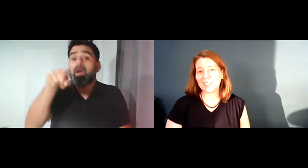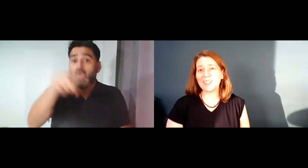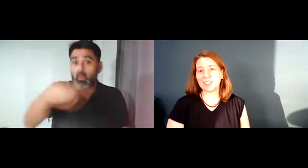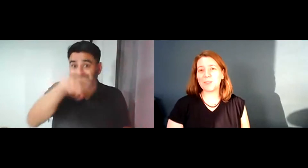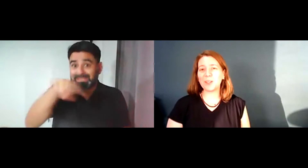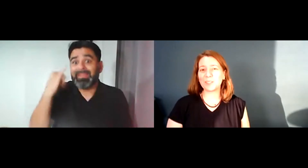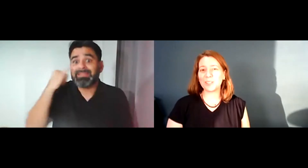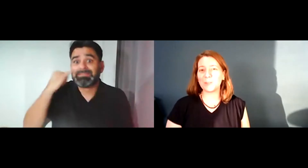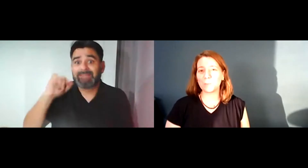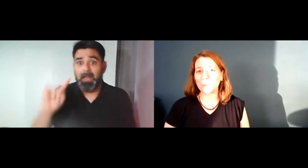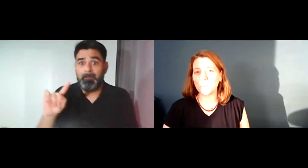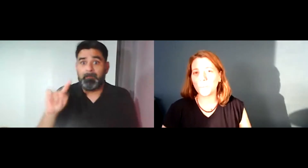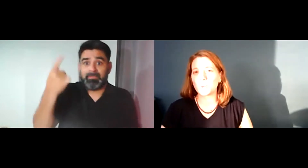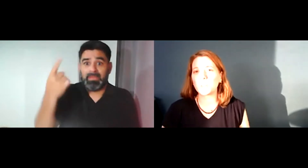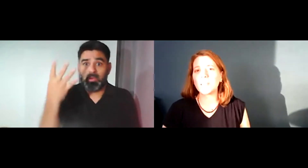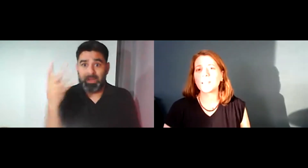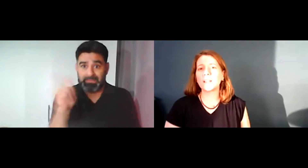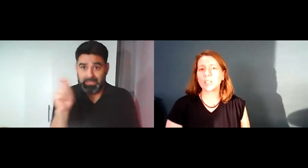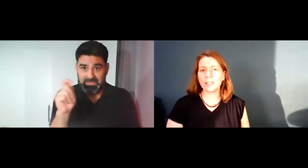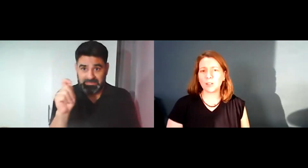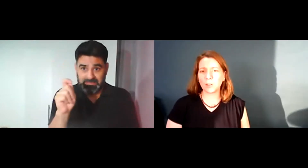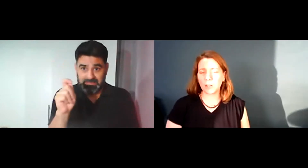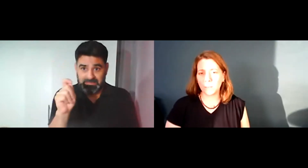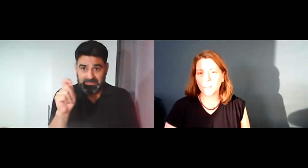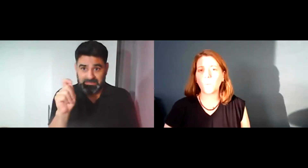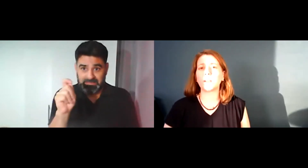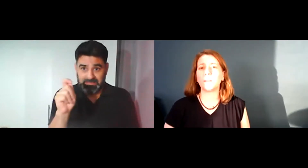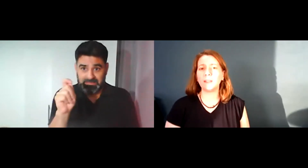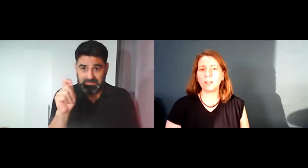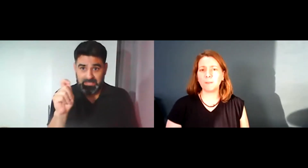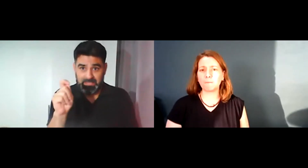Sí, bueno, sí, por supuesto. ¿Ustedes ya hicieron el primer cuatrimestre?